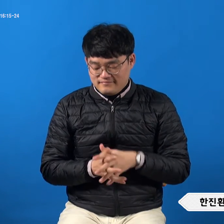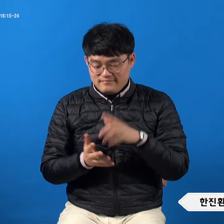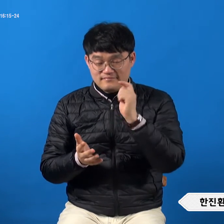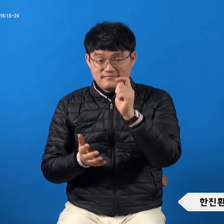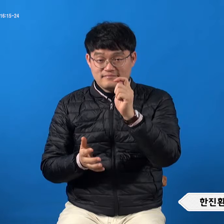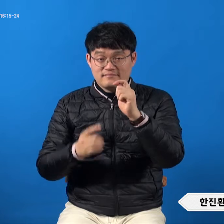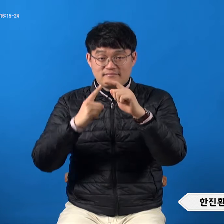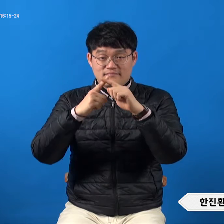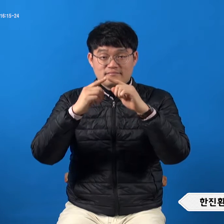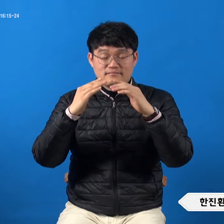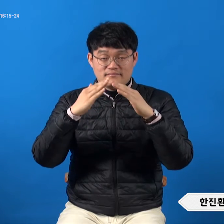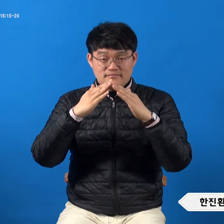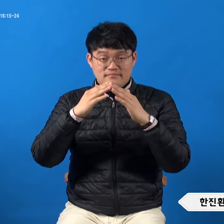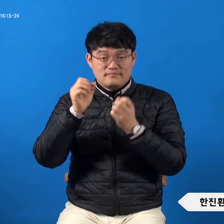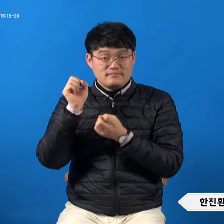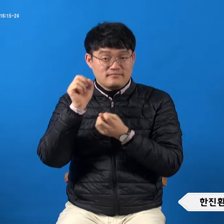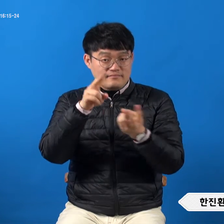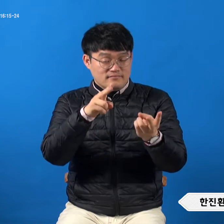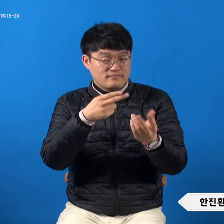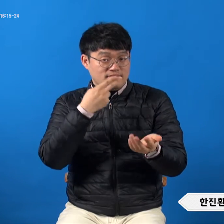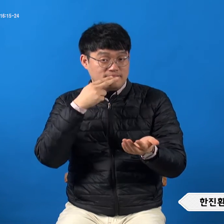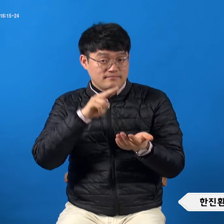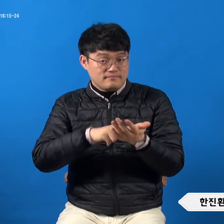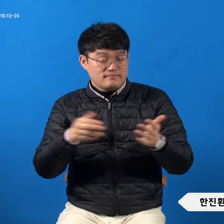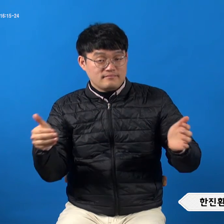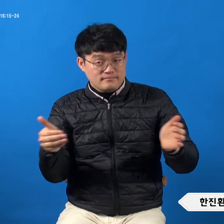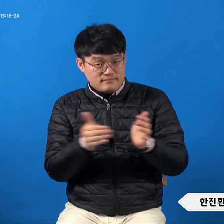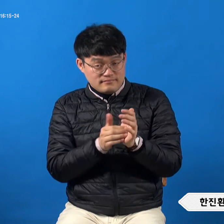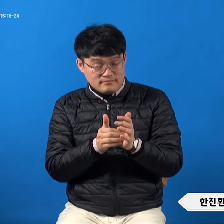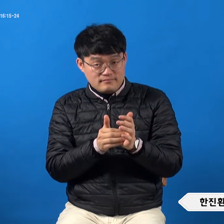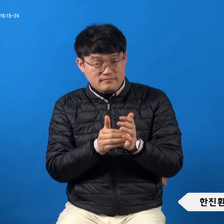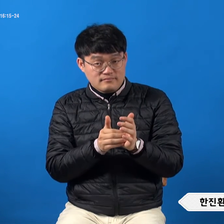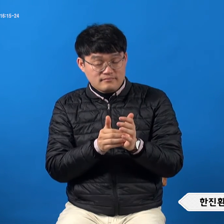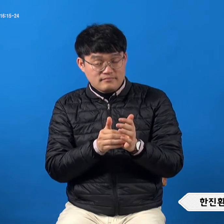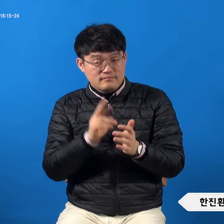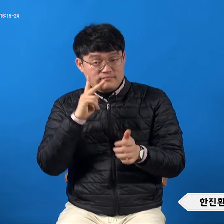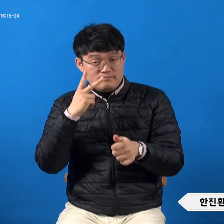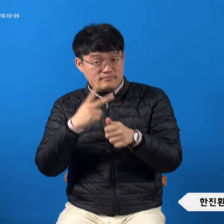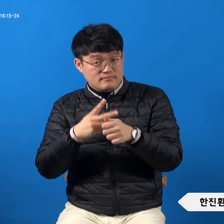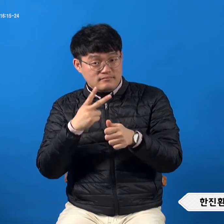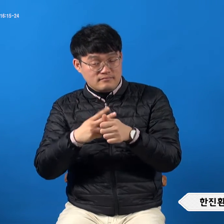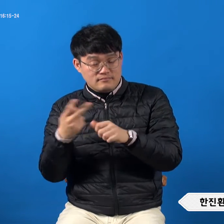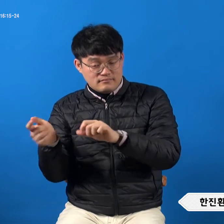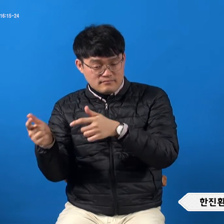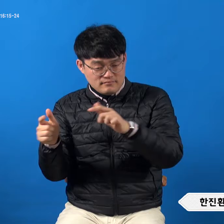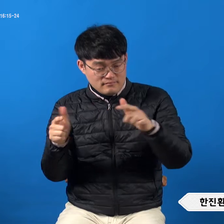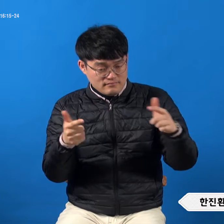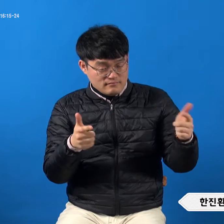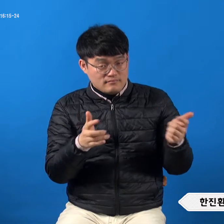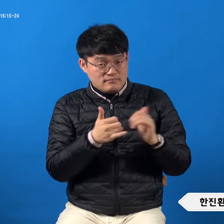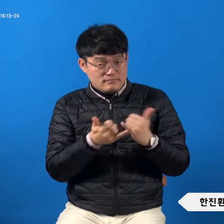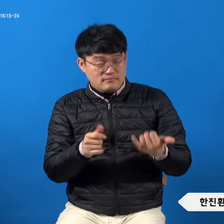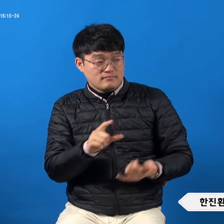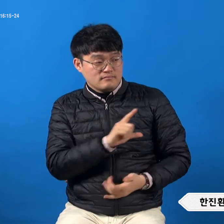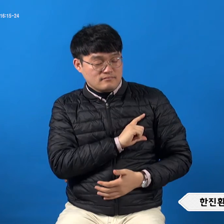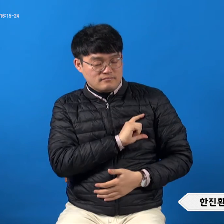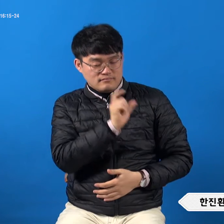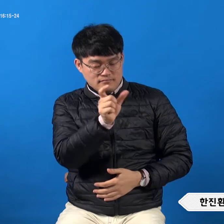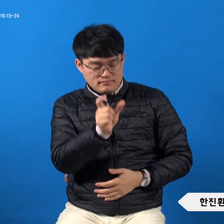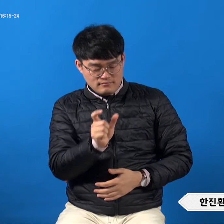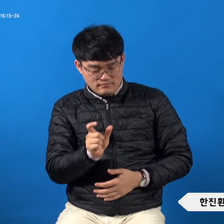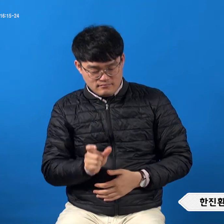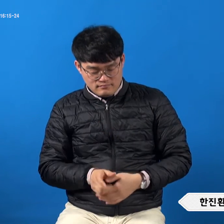고린도 교회 보내는 이 서신을 마치면서 사도 바울은 여러 사람의 이름을 거명합니다. 디모데,